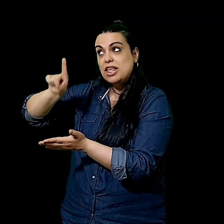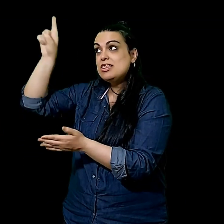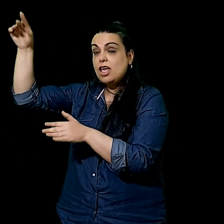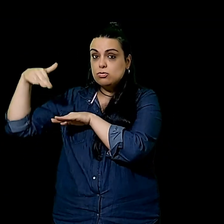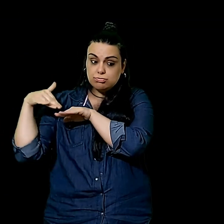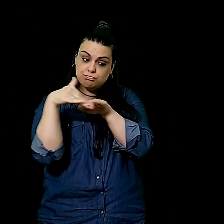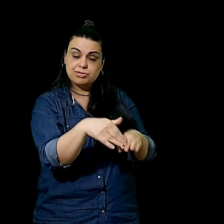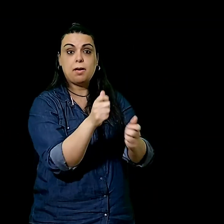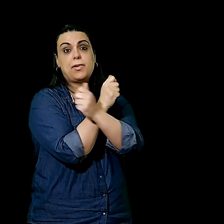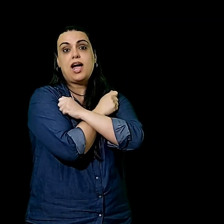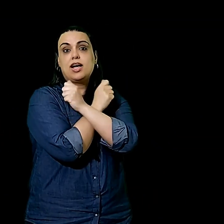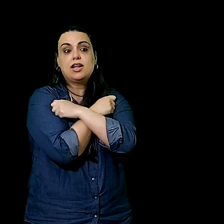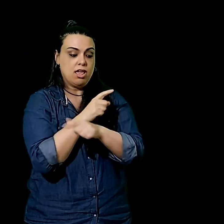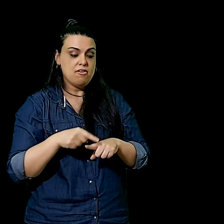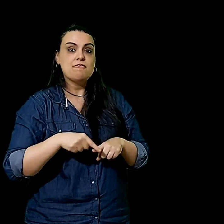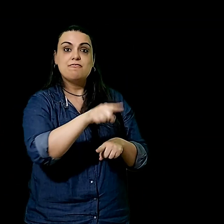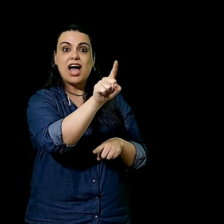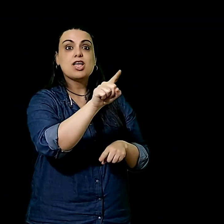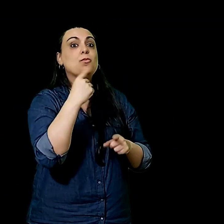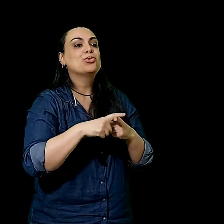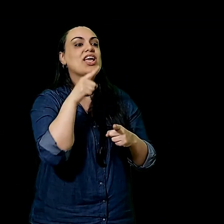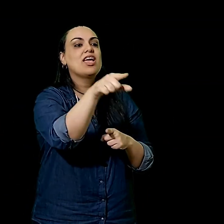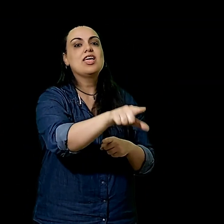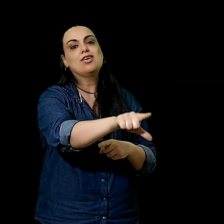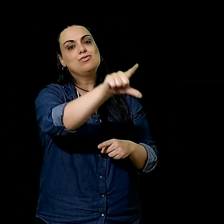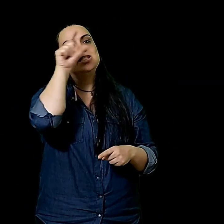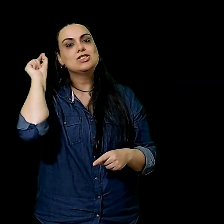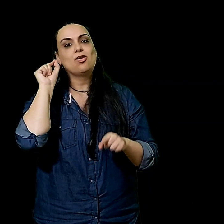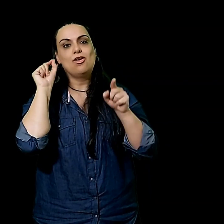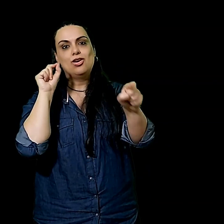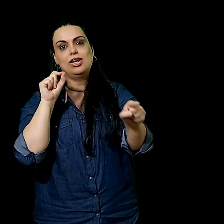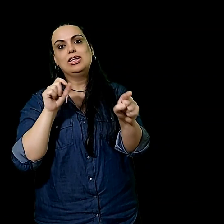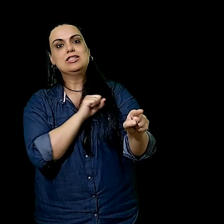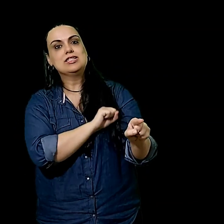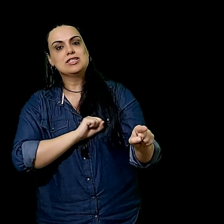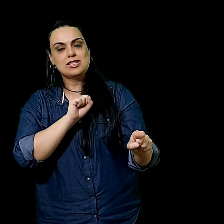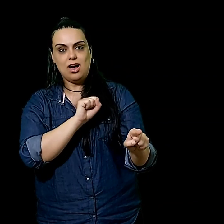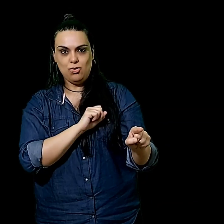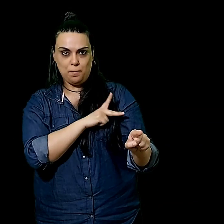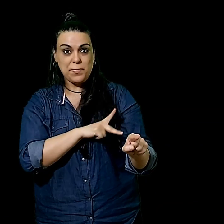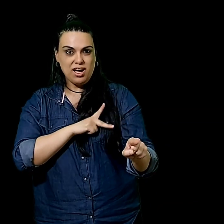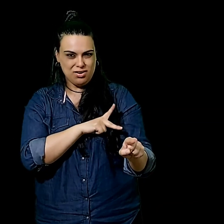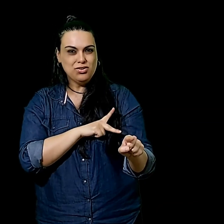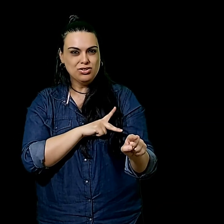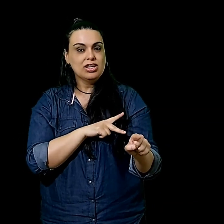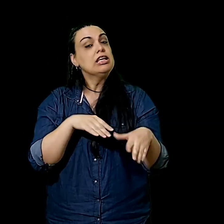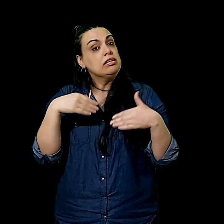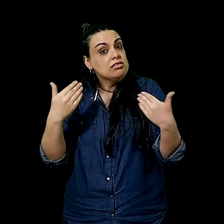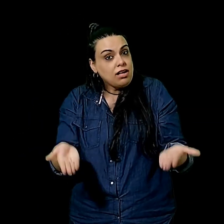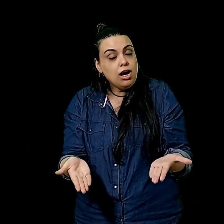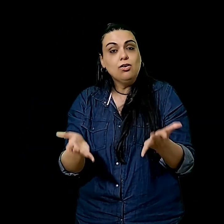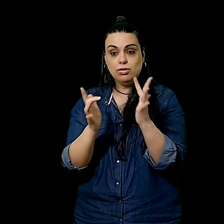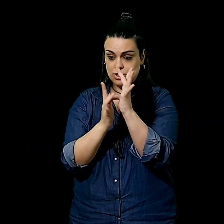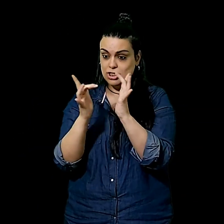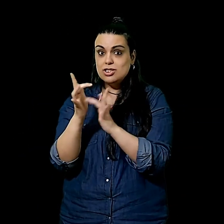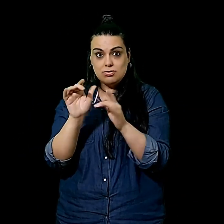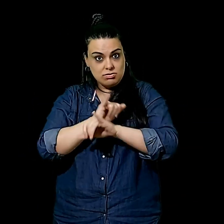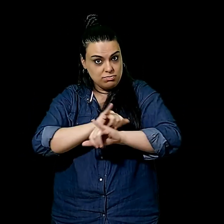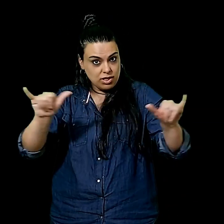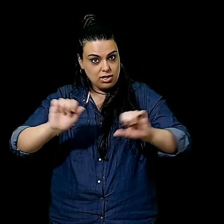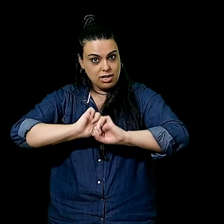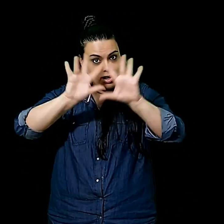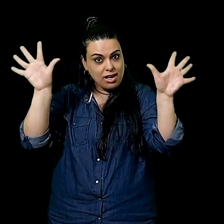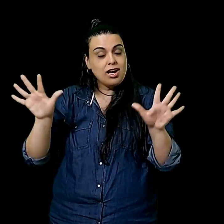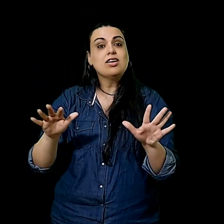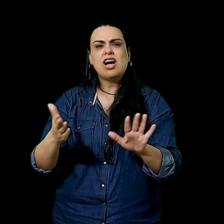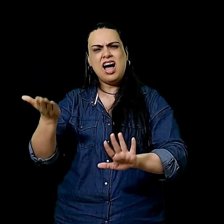Ananias: vai, porque este é para mim um vaso escolhido. E isso corrobora o que Jesus deixou claro para todos nós, muito